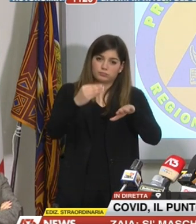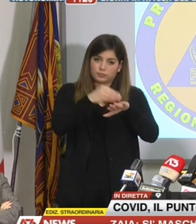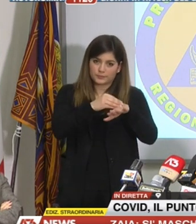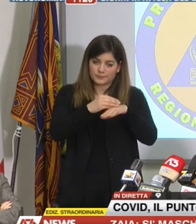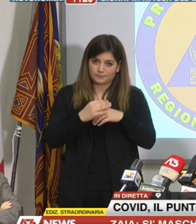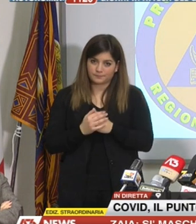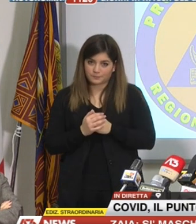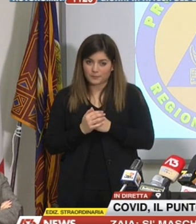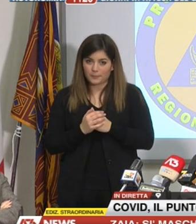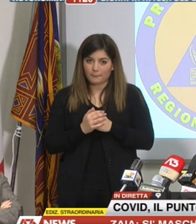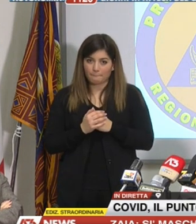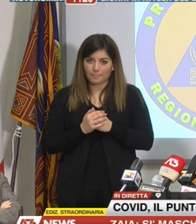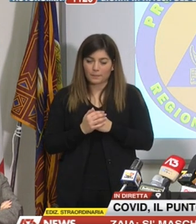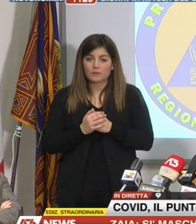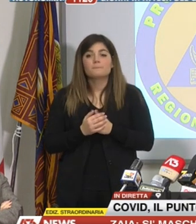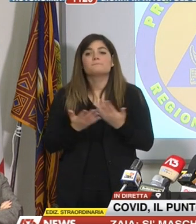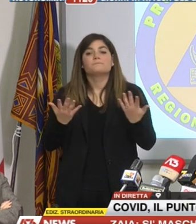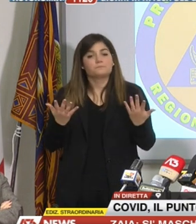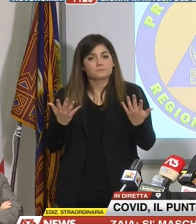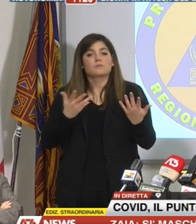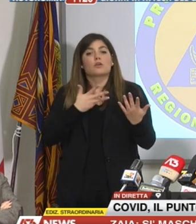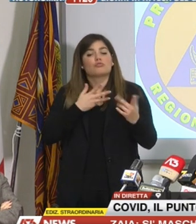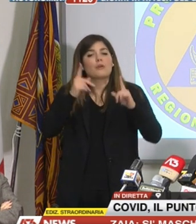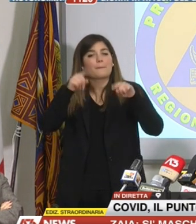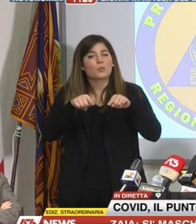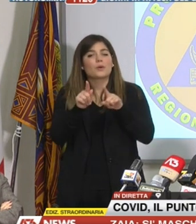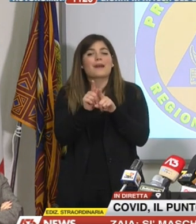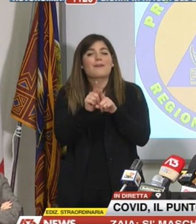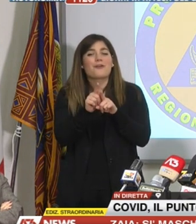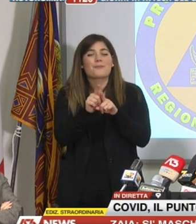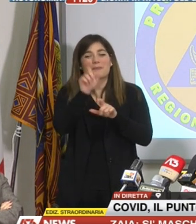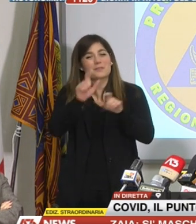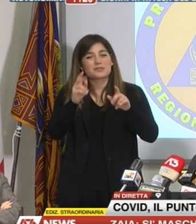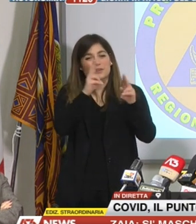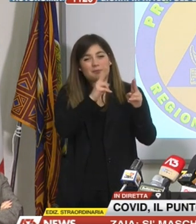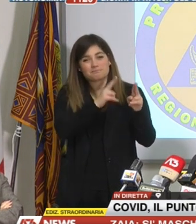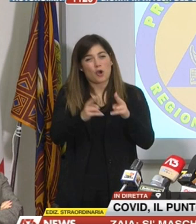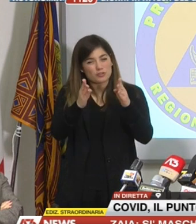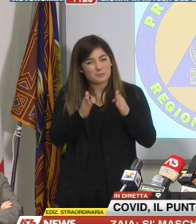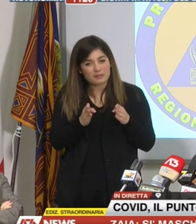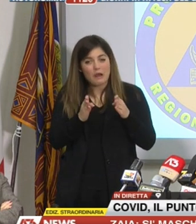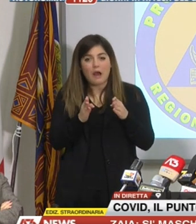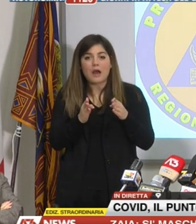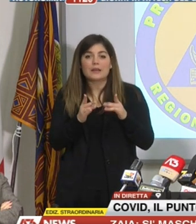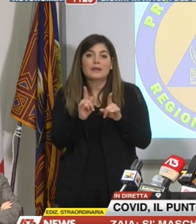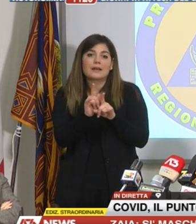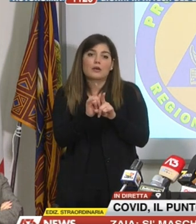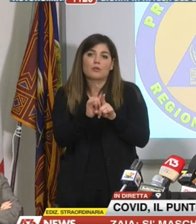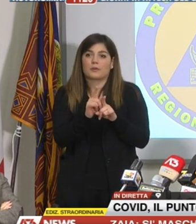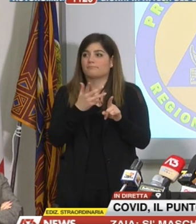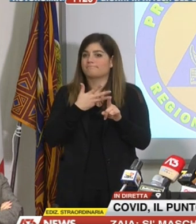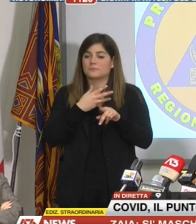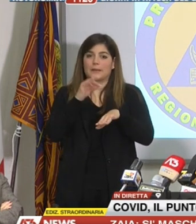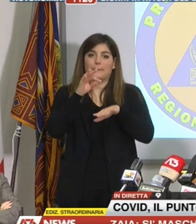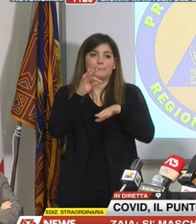critica. È una degenza che parla di malattie infettive, che parla di subintensive, che parla